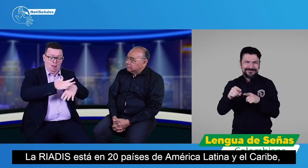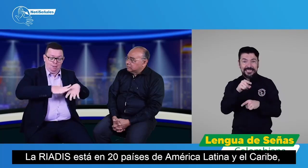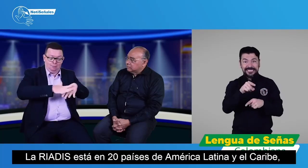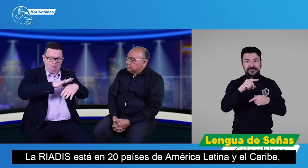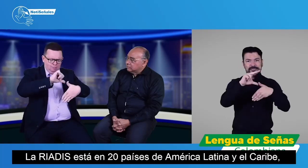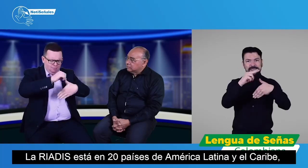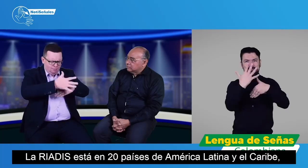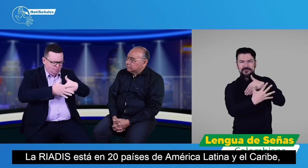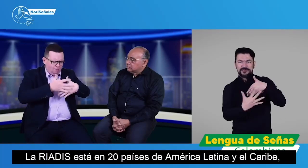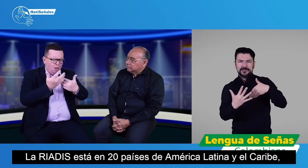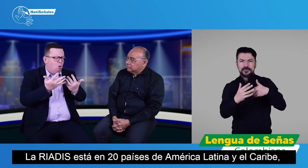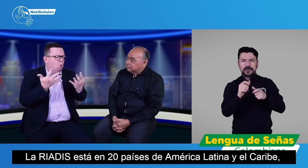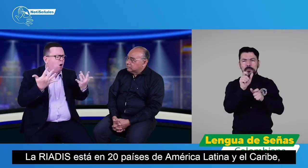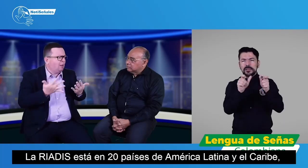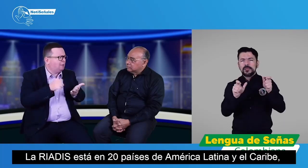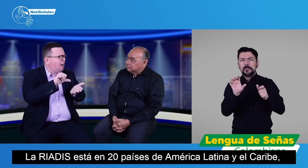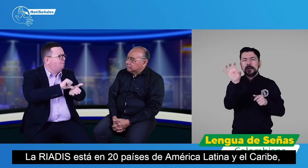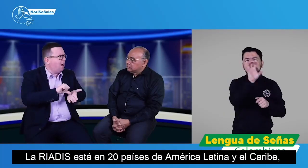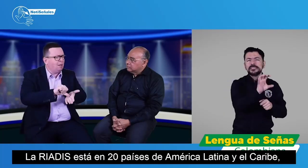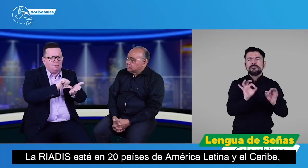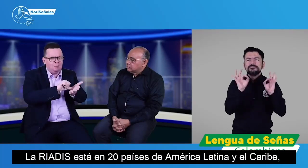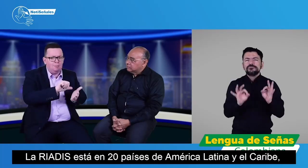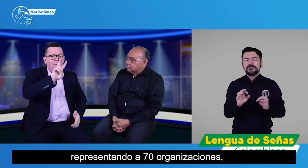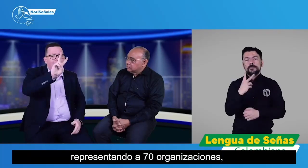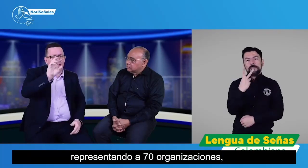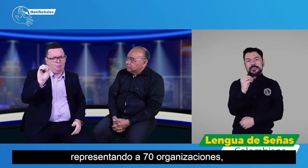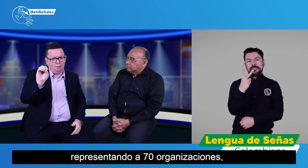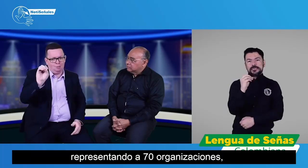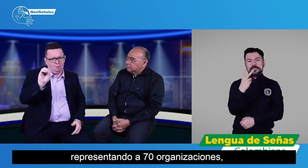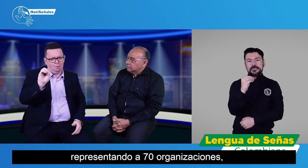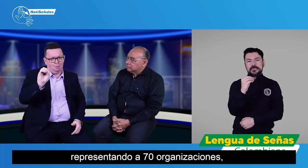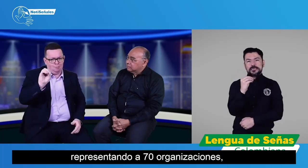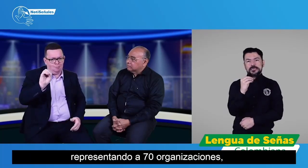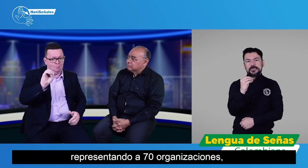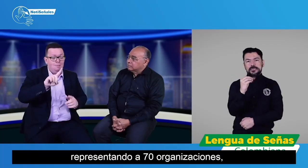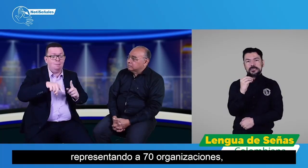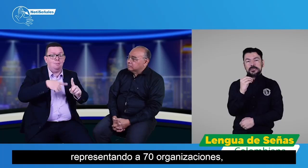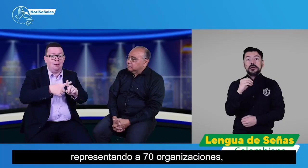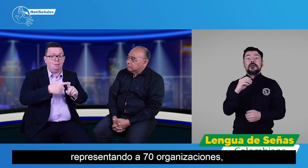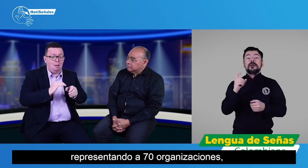20 países de América Latina y el Caribe, representando a 70 organizaciones.